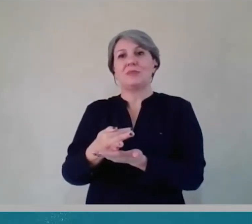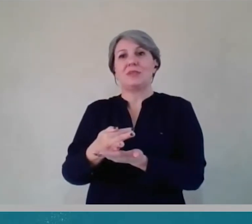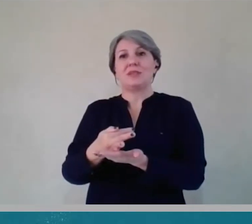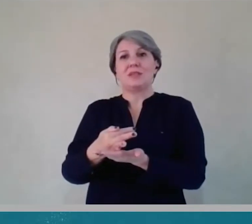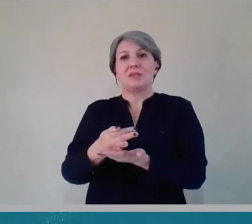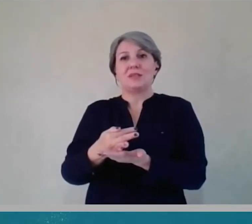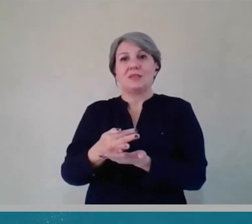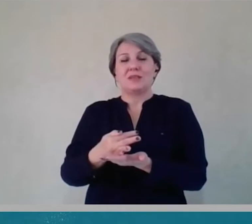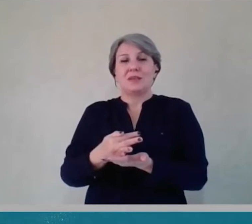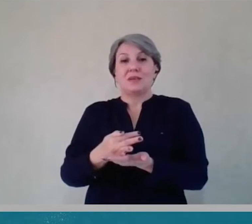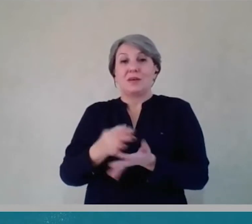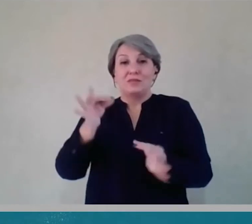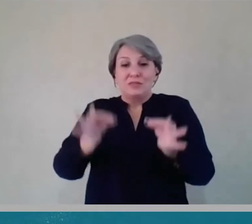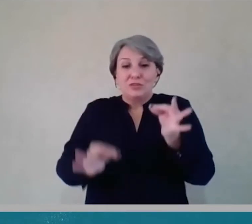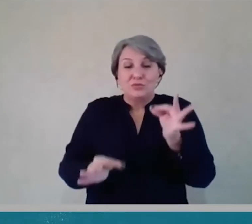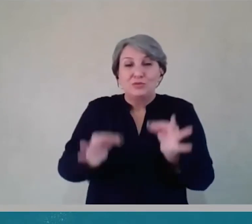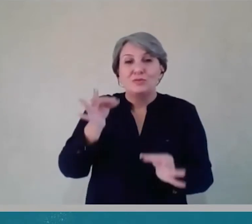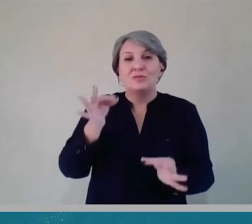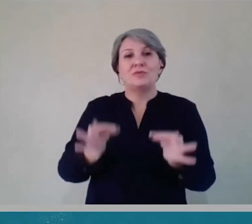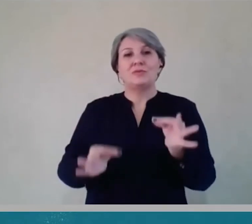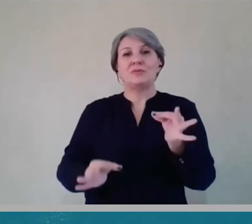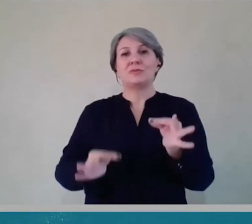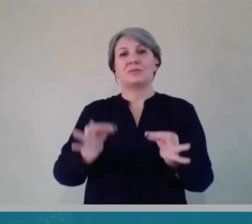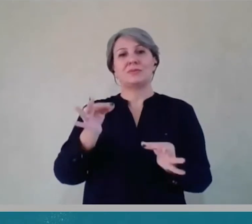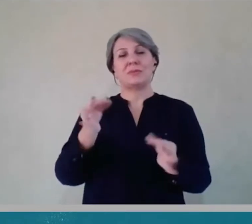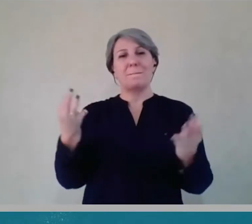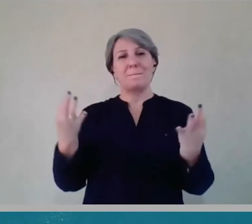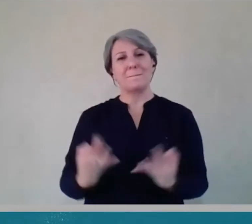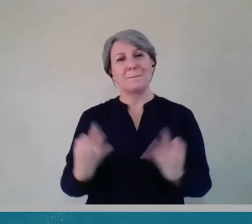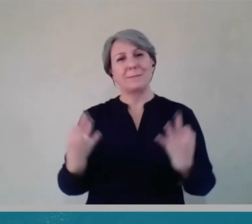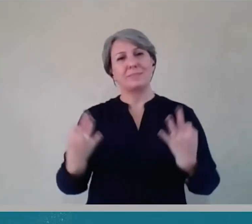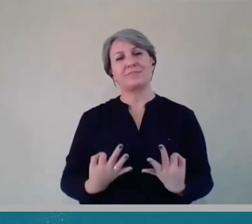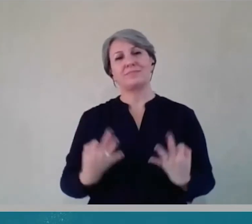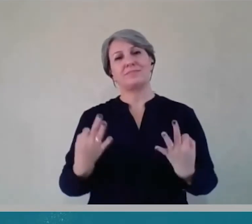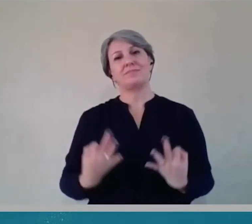de justiça. Vocês entenderam? Então,